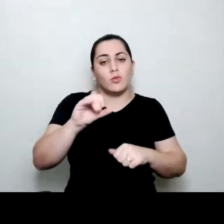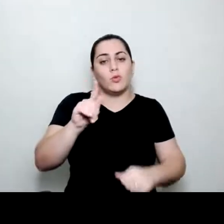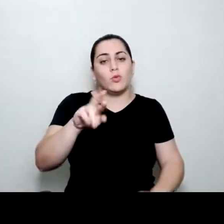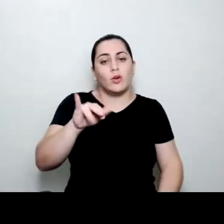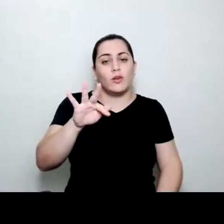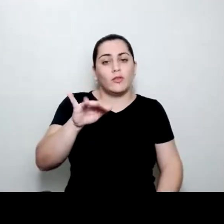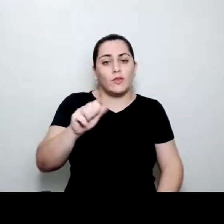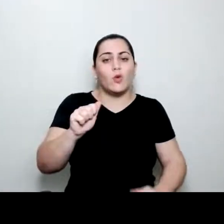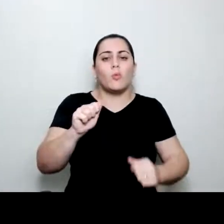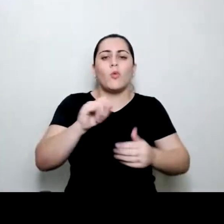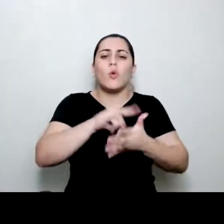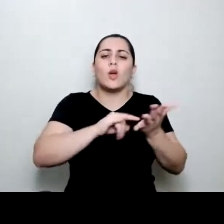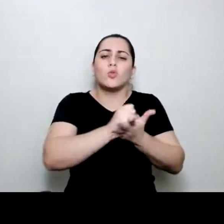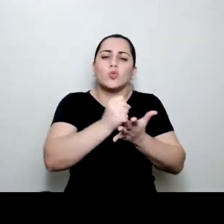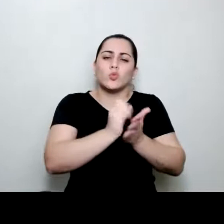documentação linguística, né?